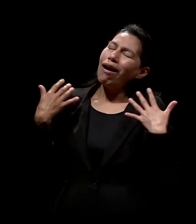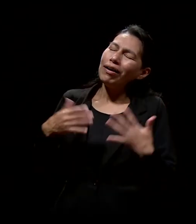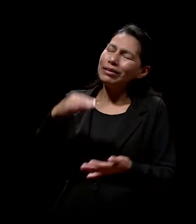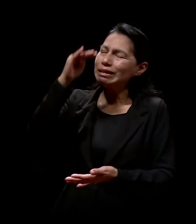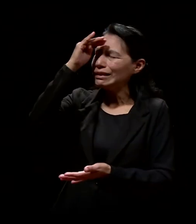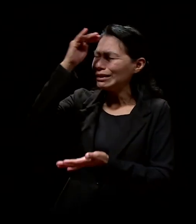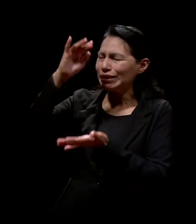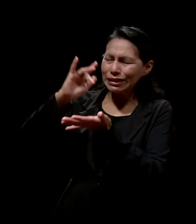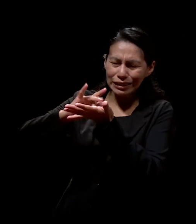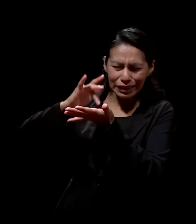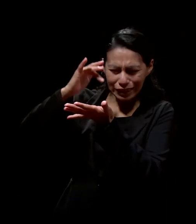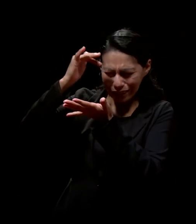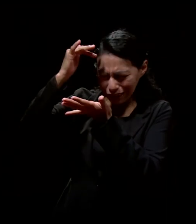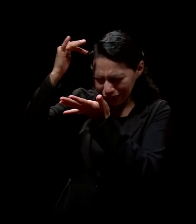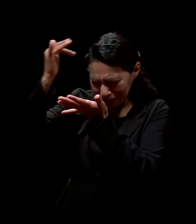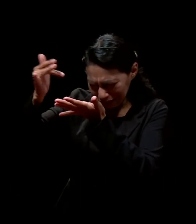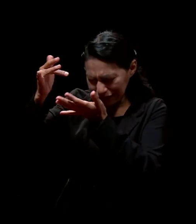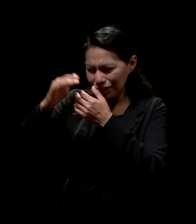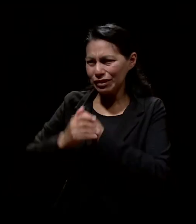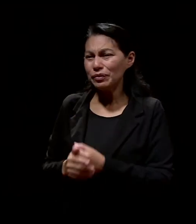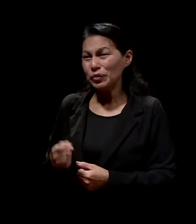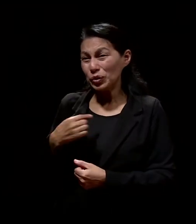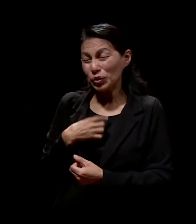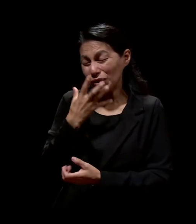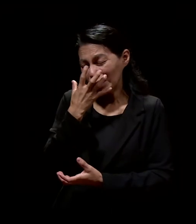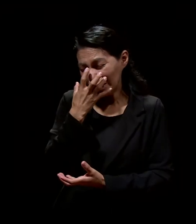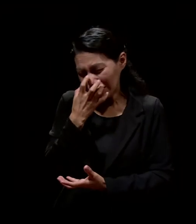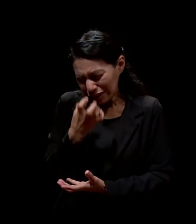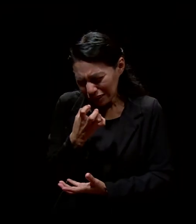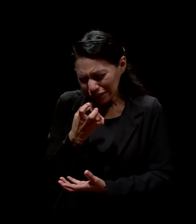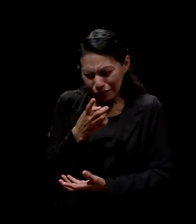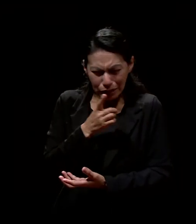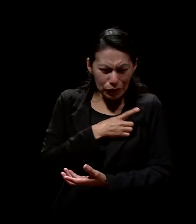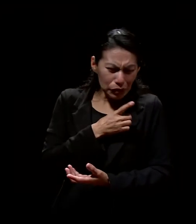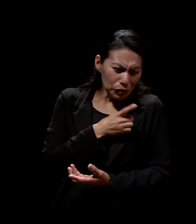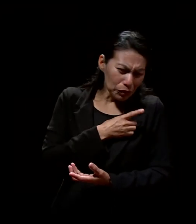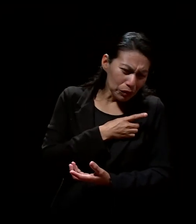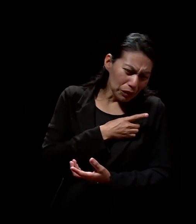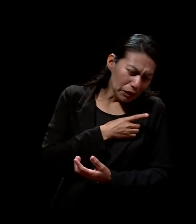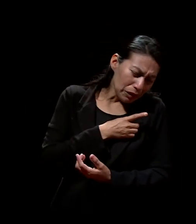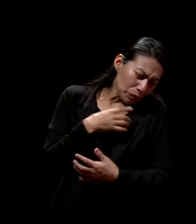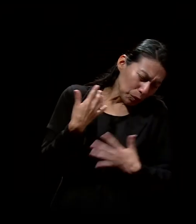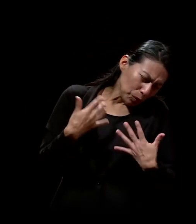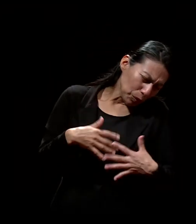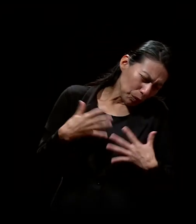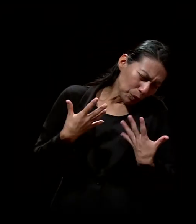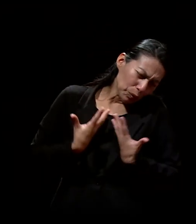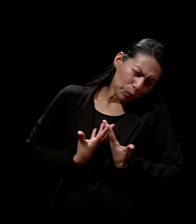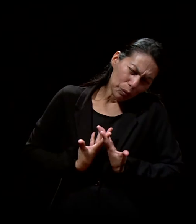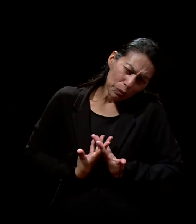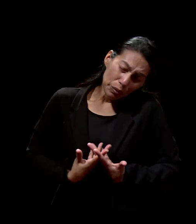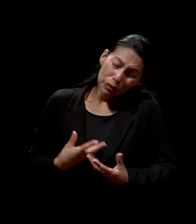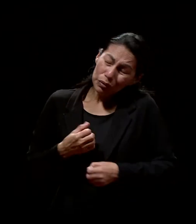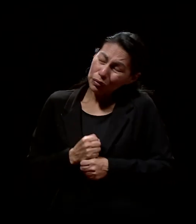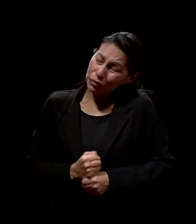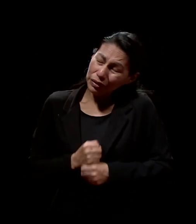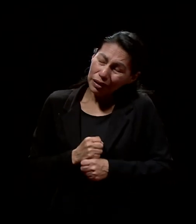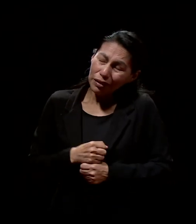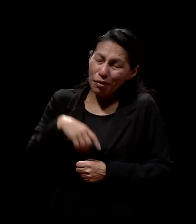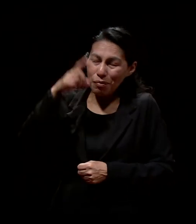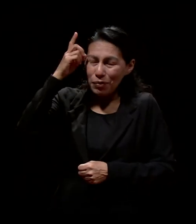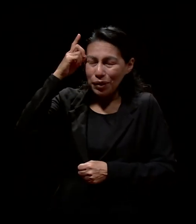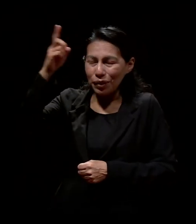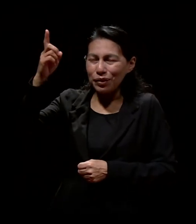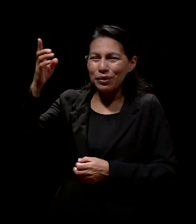dije, Dios mío, gracias. Porque estaba en ese momento, a pesar de que estaba triste y a pesar de que me sentía sola tal vez en su